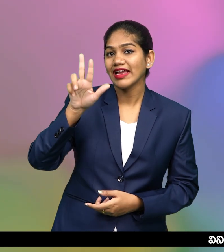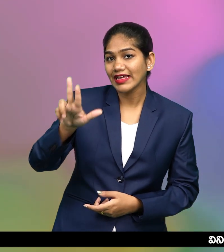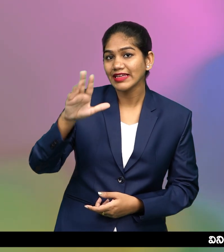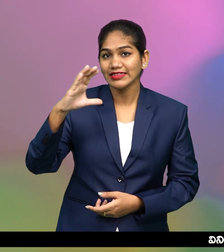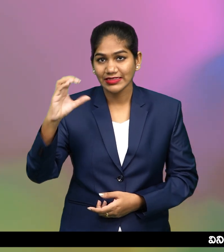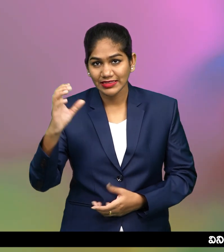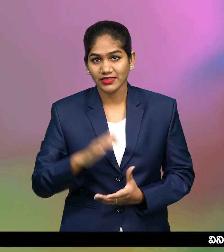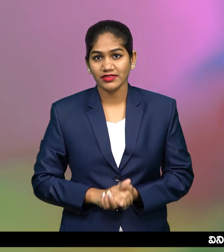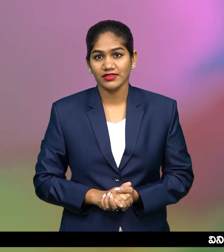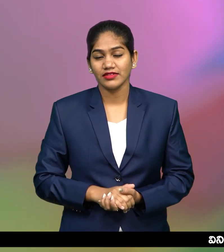వినియోగ విధానాలలో